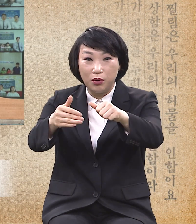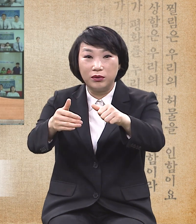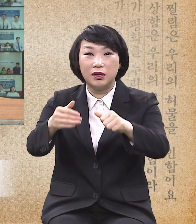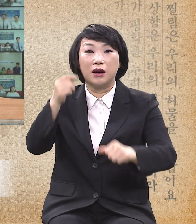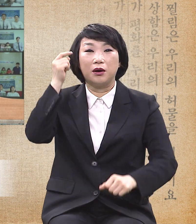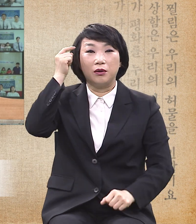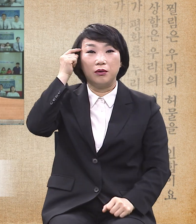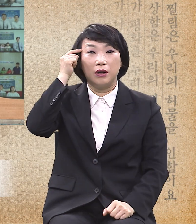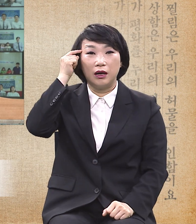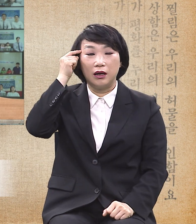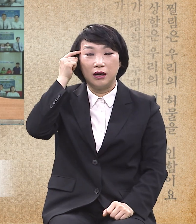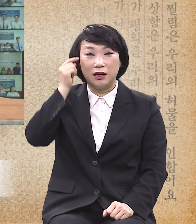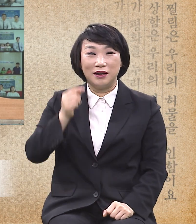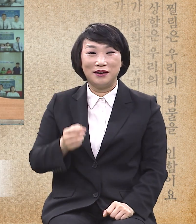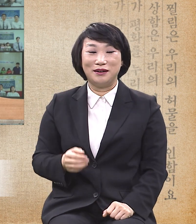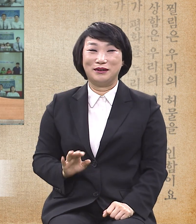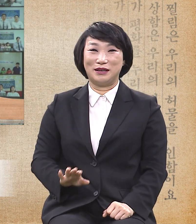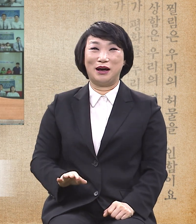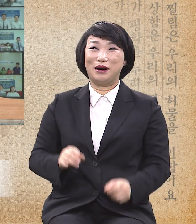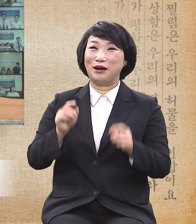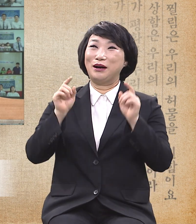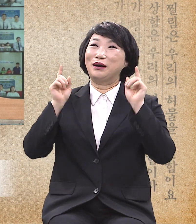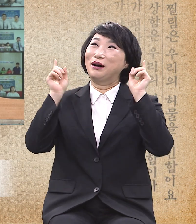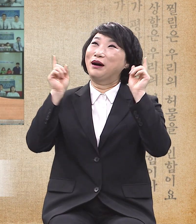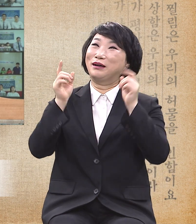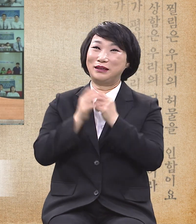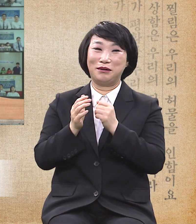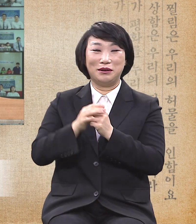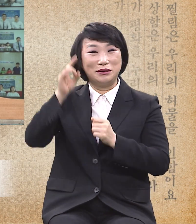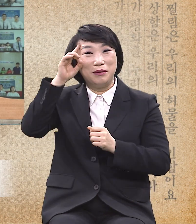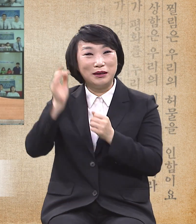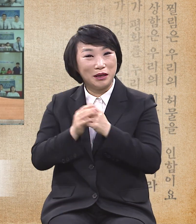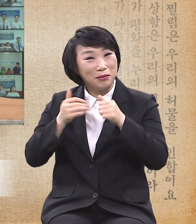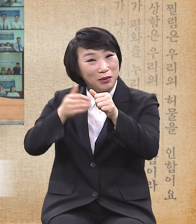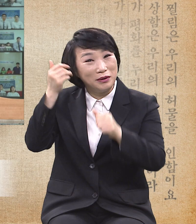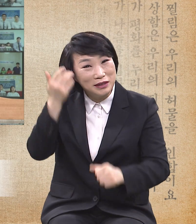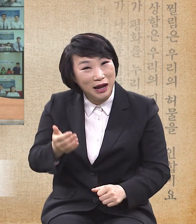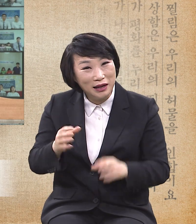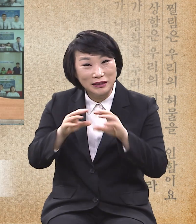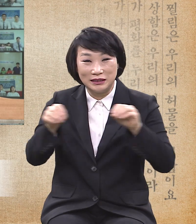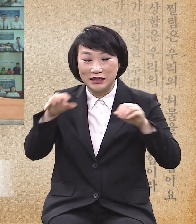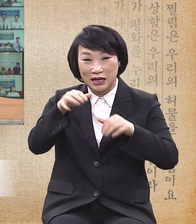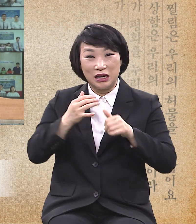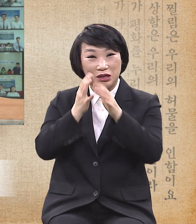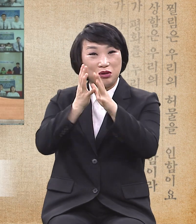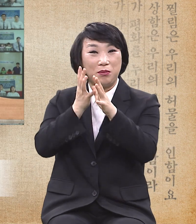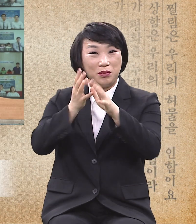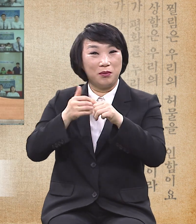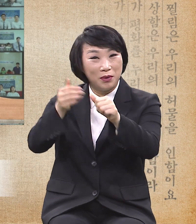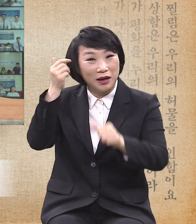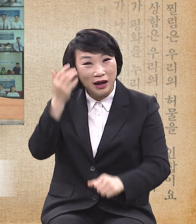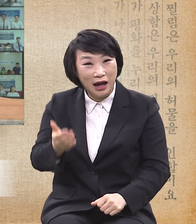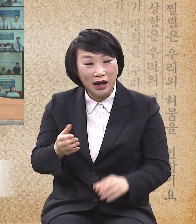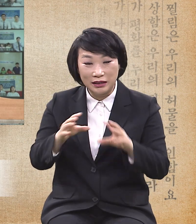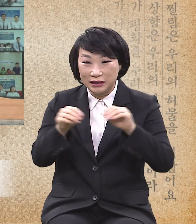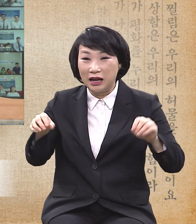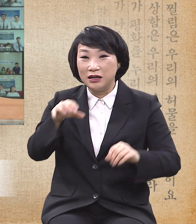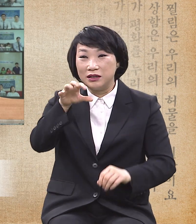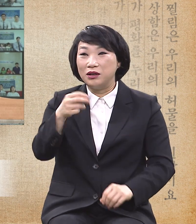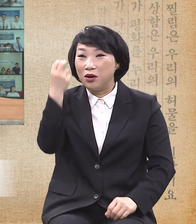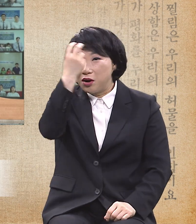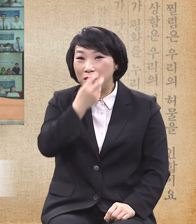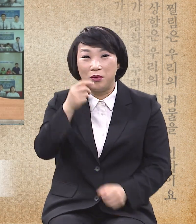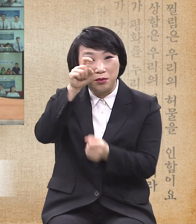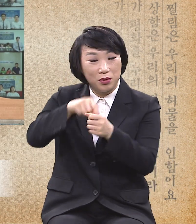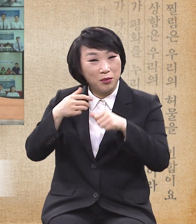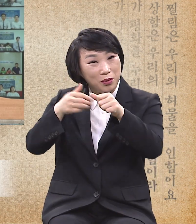것은 할 일 없어서 보내셨냐? 땅에 소풍 보내셨냐? 땅을 긍휼으로